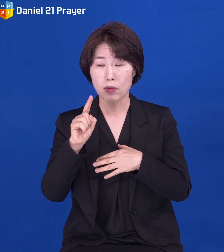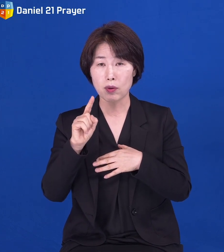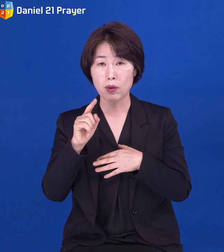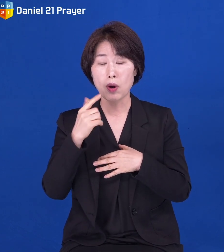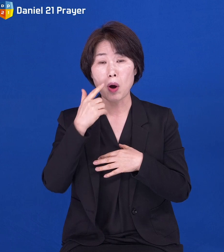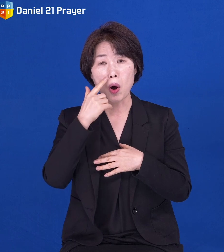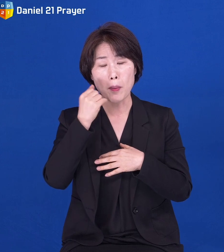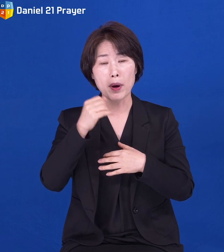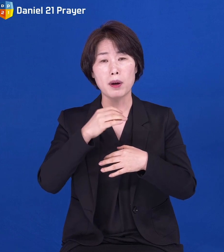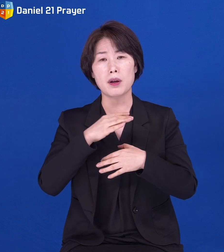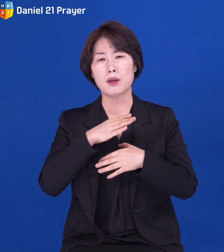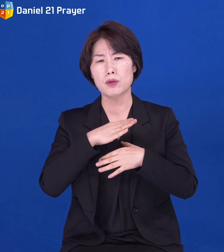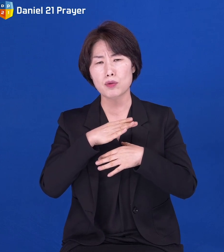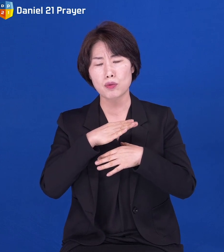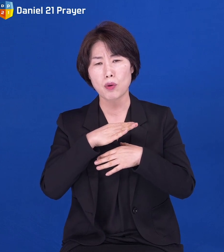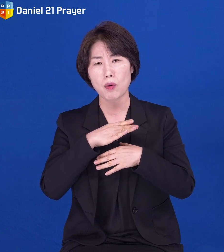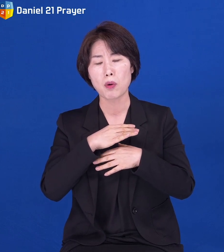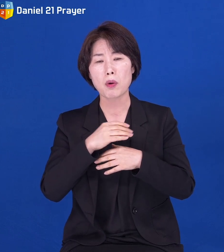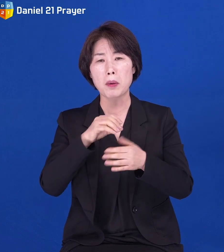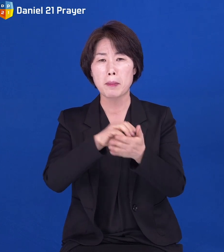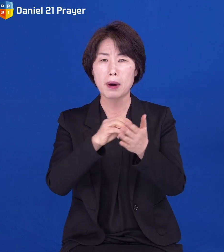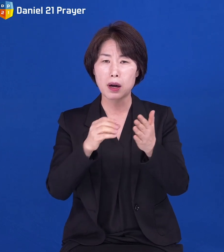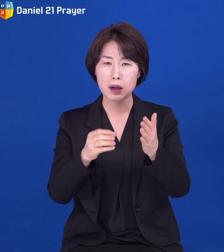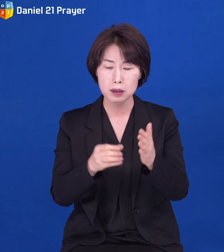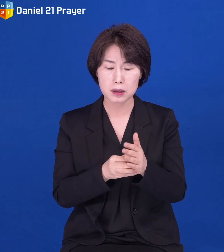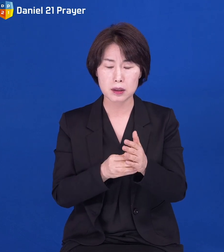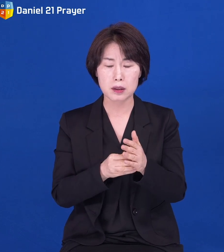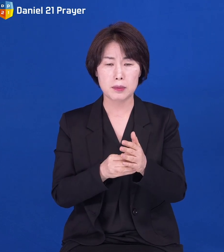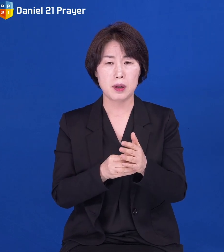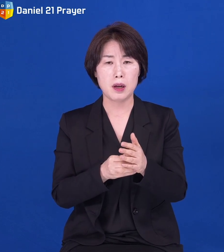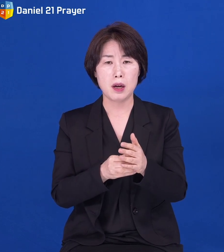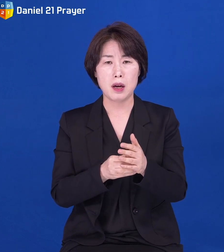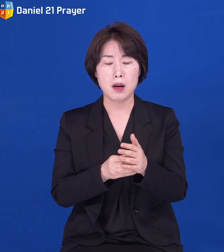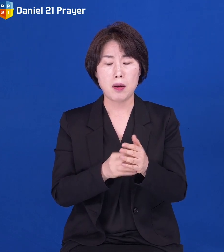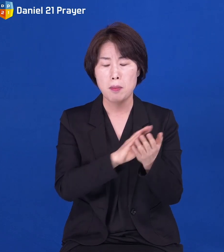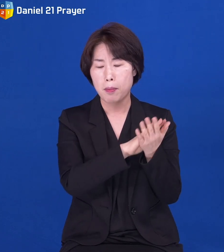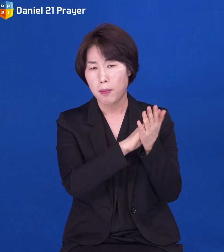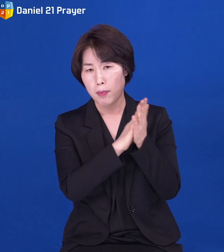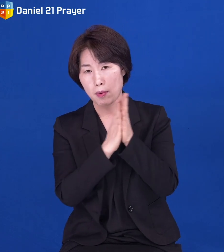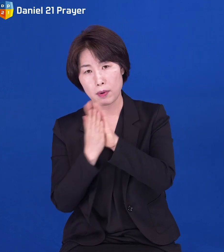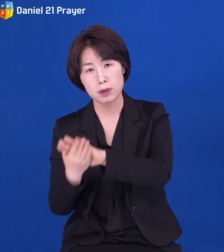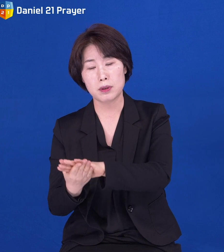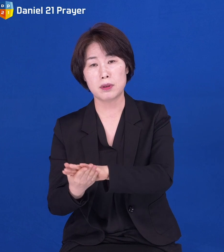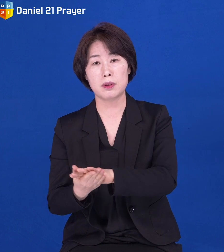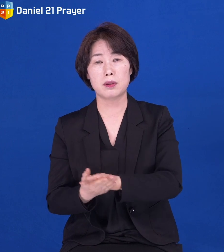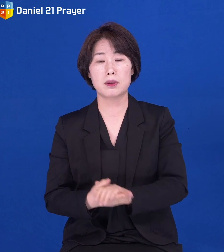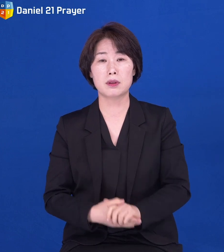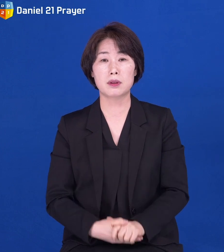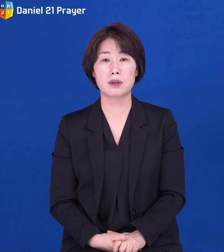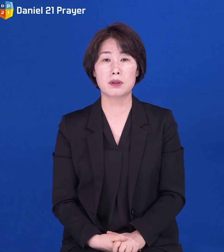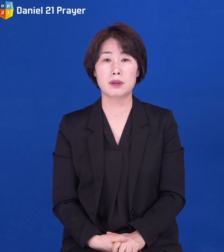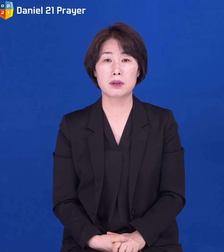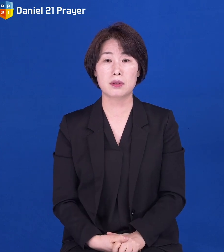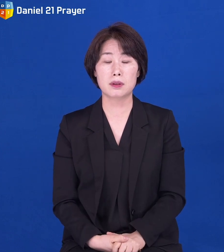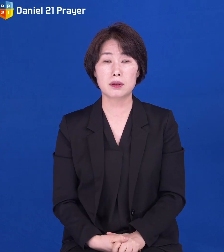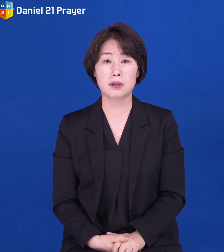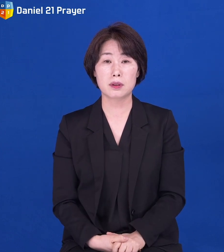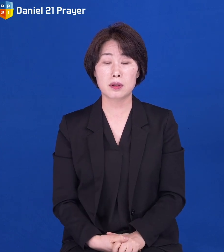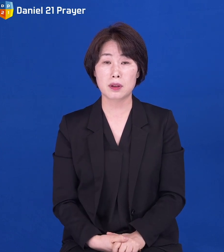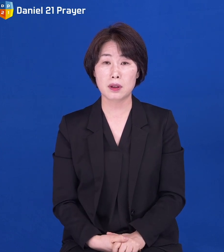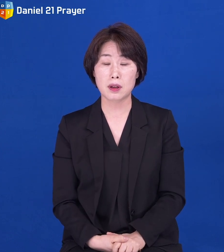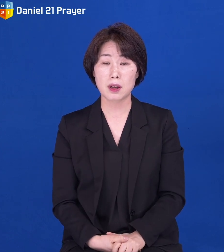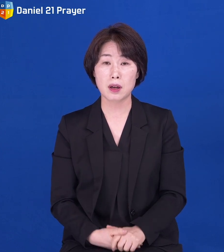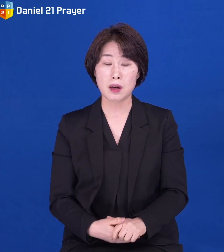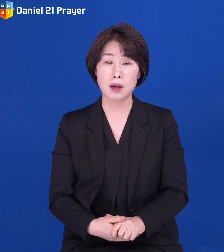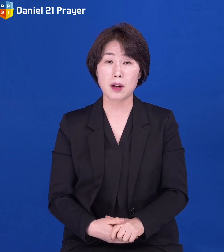거예요. 정말 저희 엄마가, 그러니까 하나님을 대적하면 안 되는데 저희 엄마가 그분을 용서해야 되잖아요. 근데